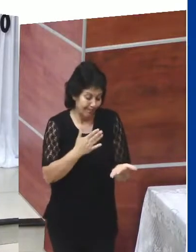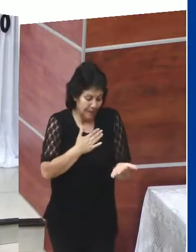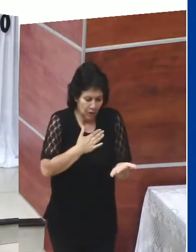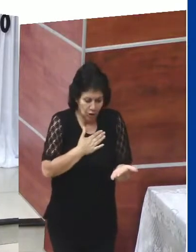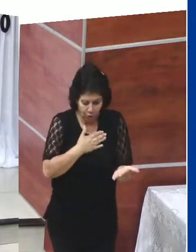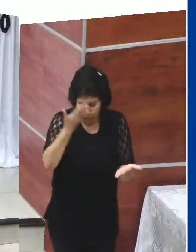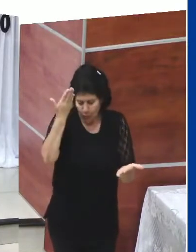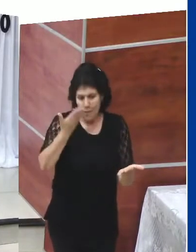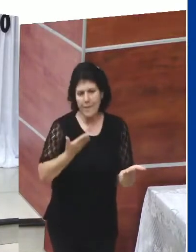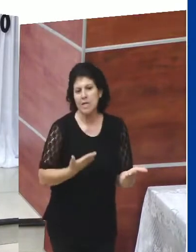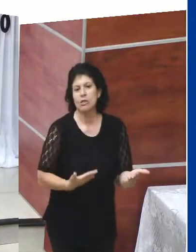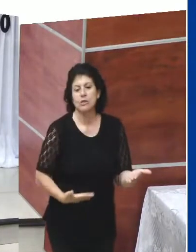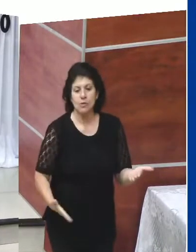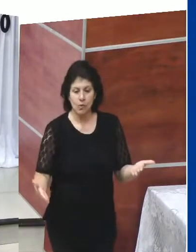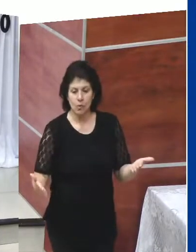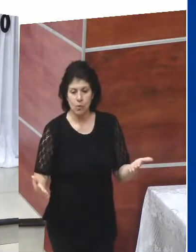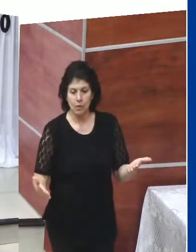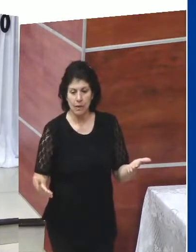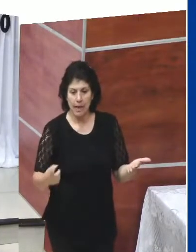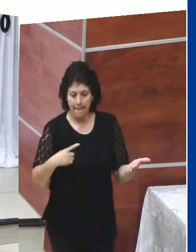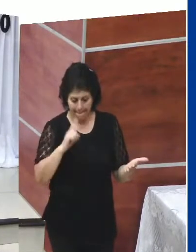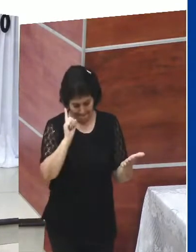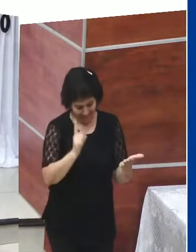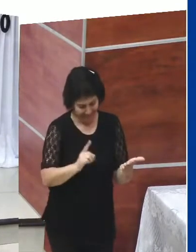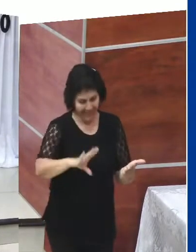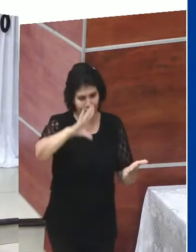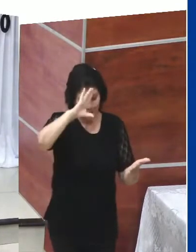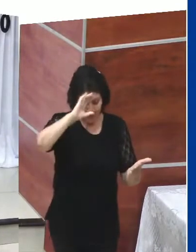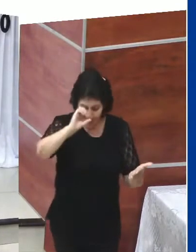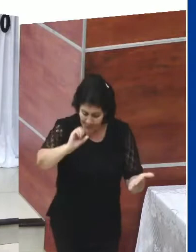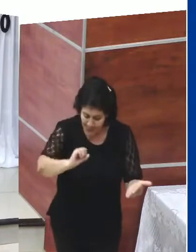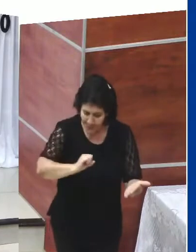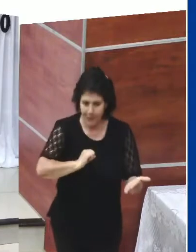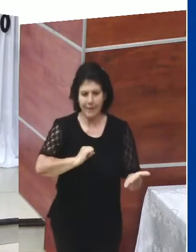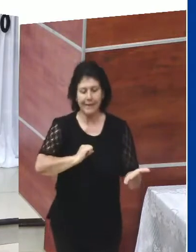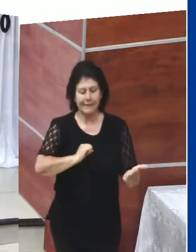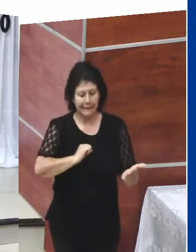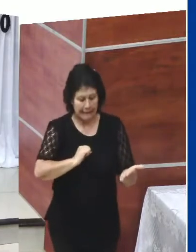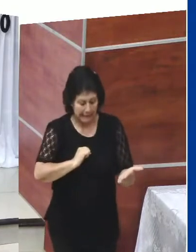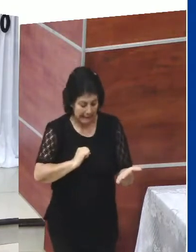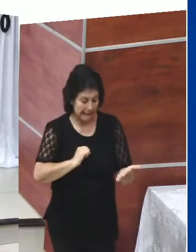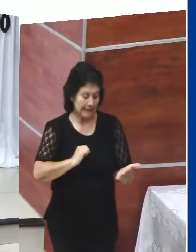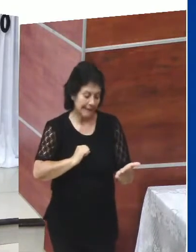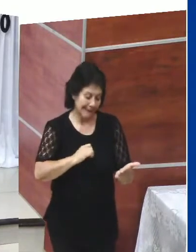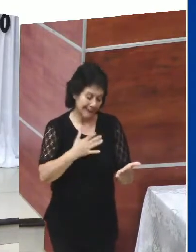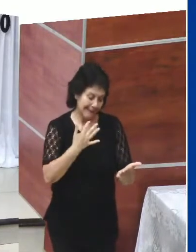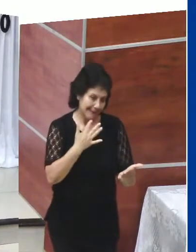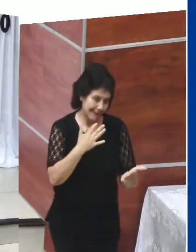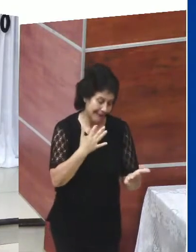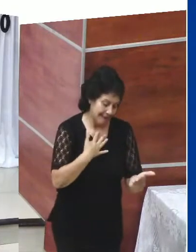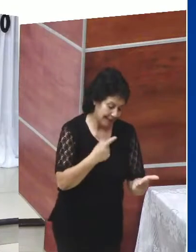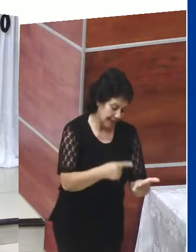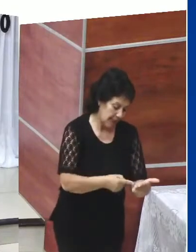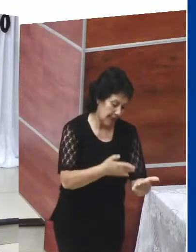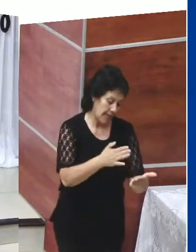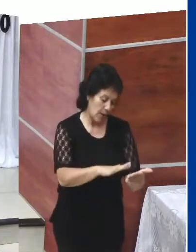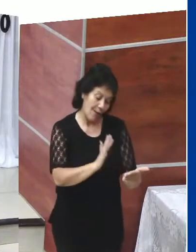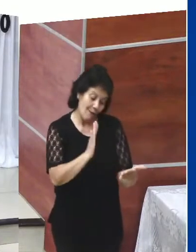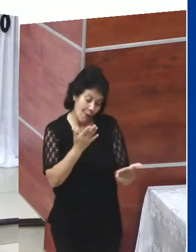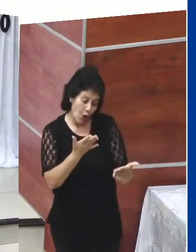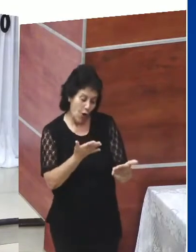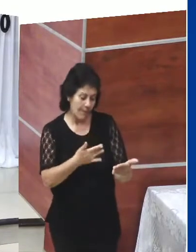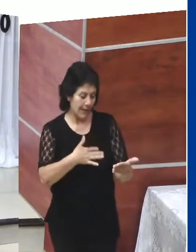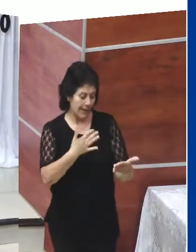seres humanos y también nos motiva, nos exhorta, nos invita, nos llama,